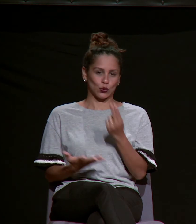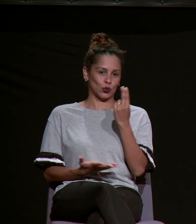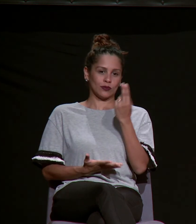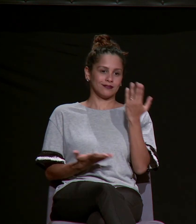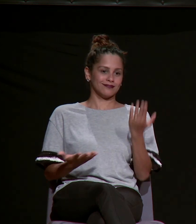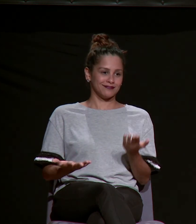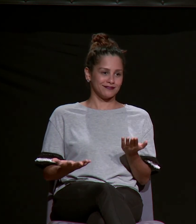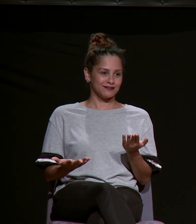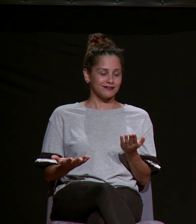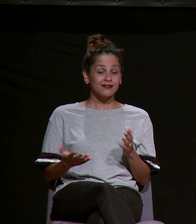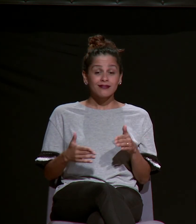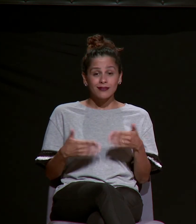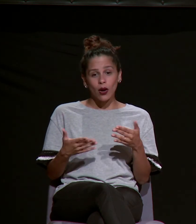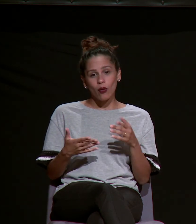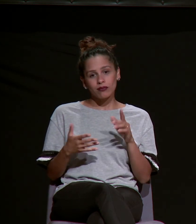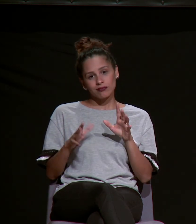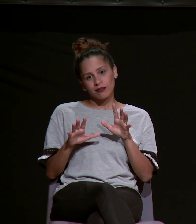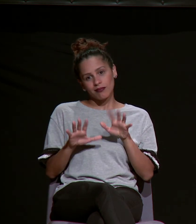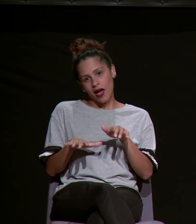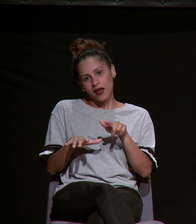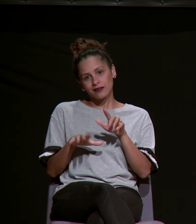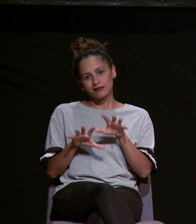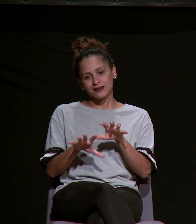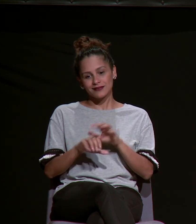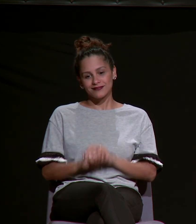Então, foi isso.